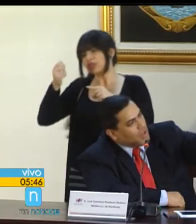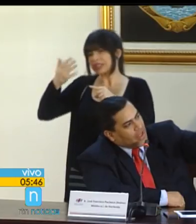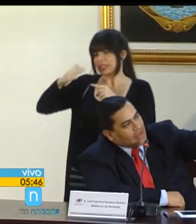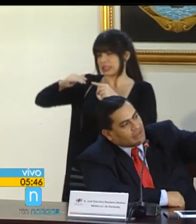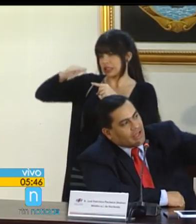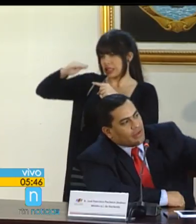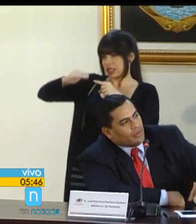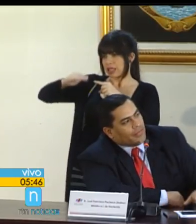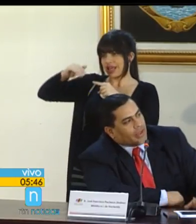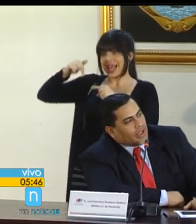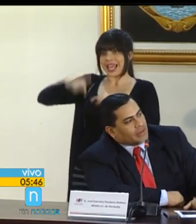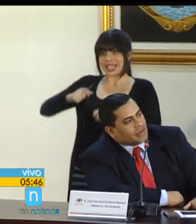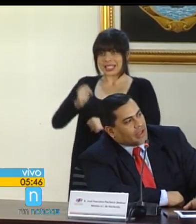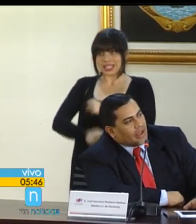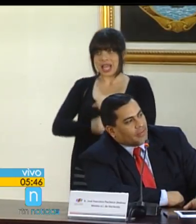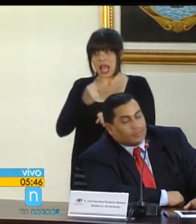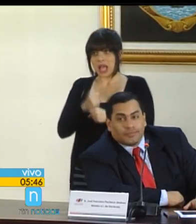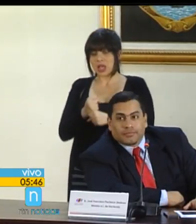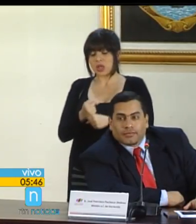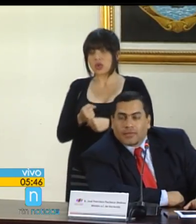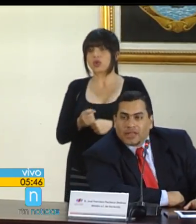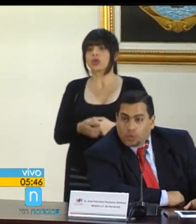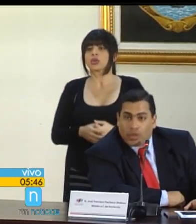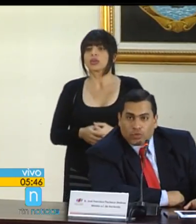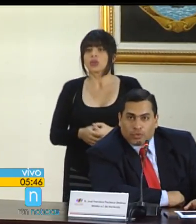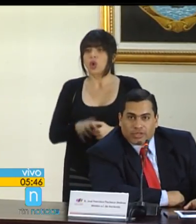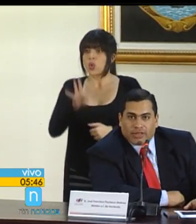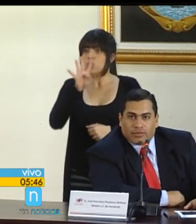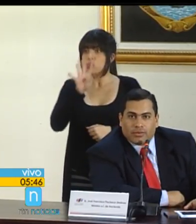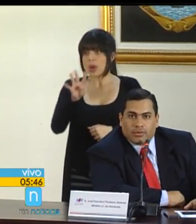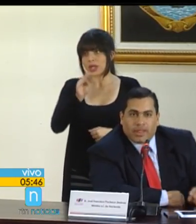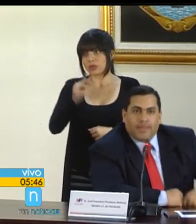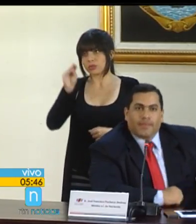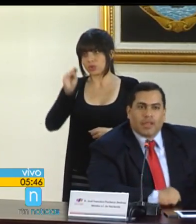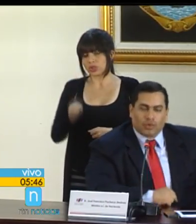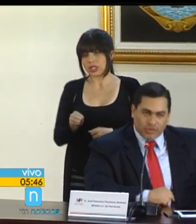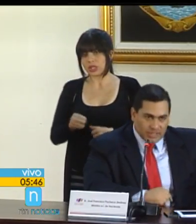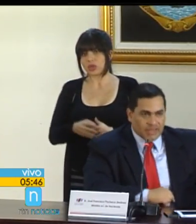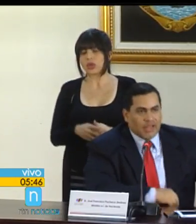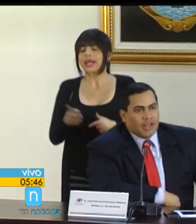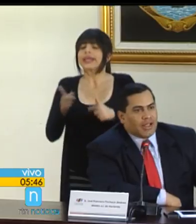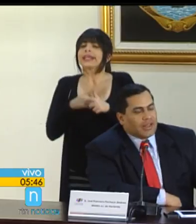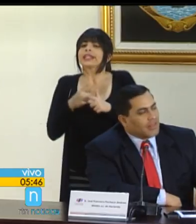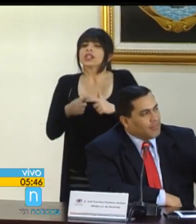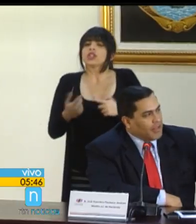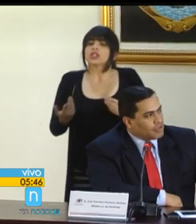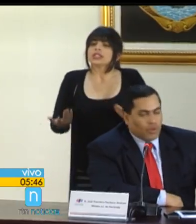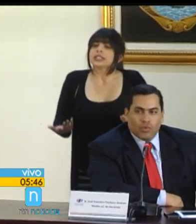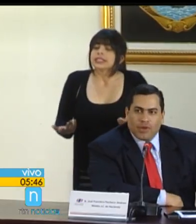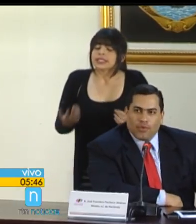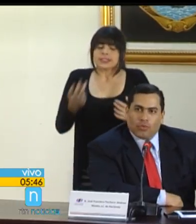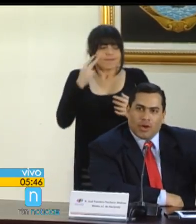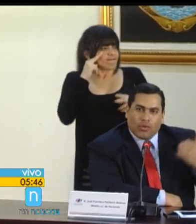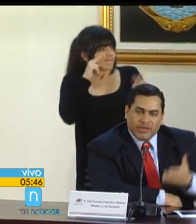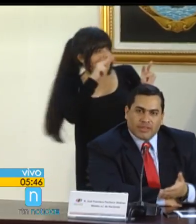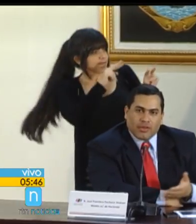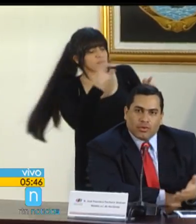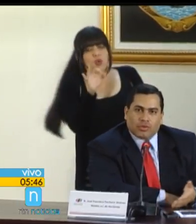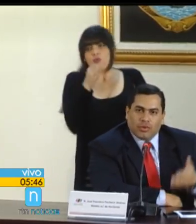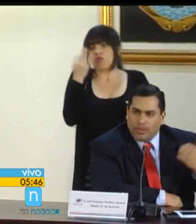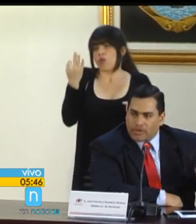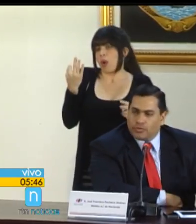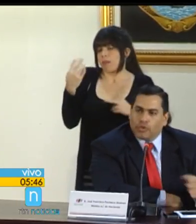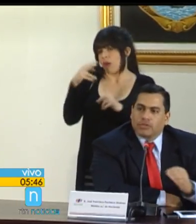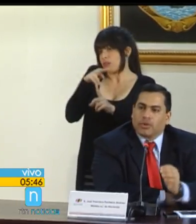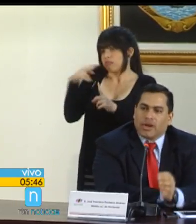15%, este año es 4%, ¿ok? Entonces, visto de una forma o vista de